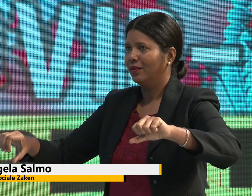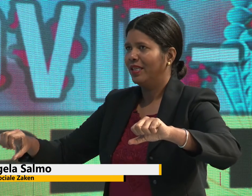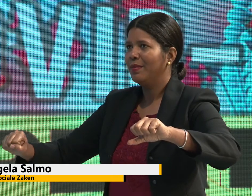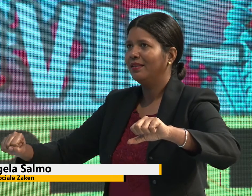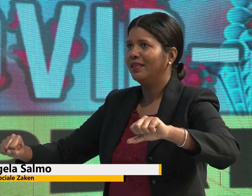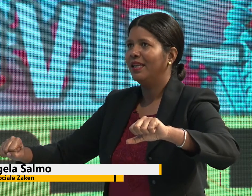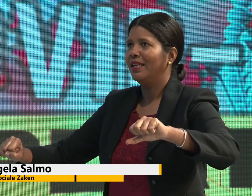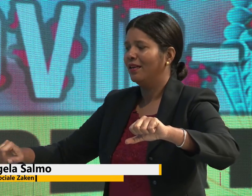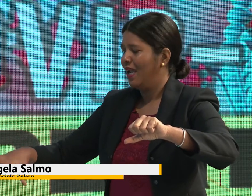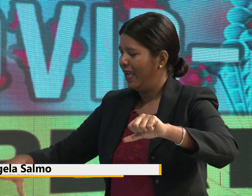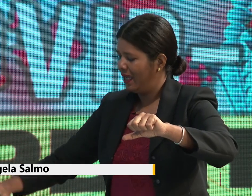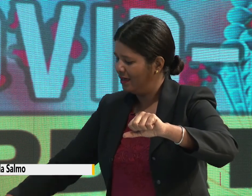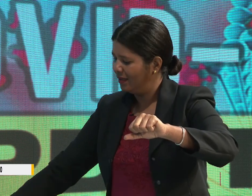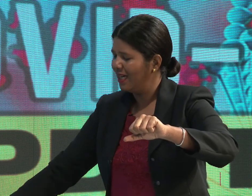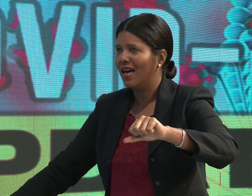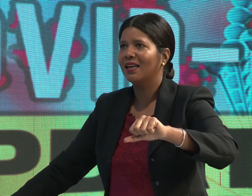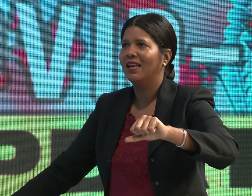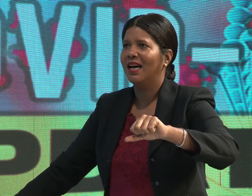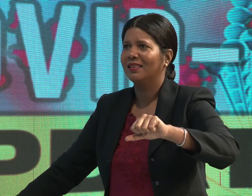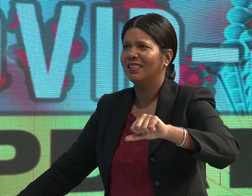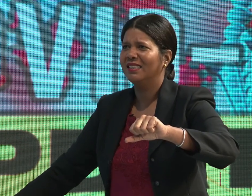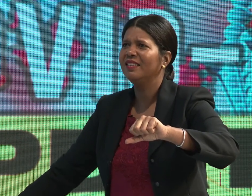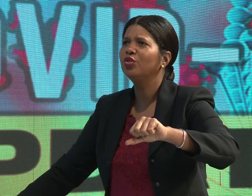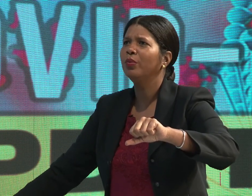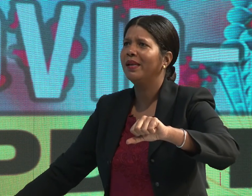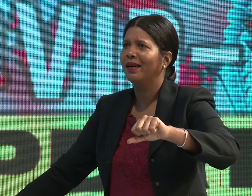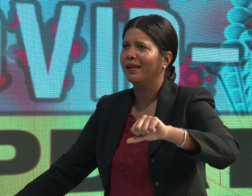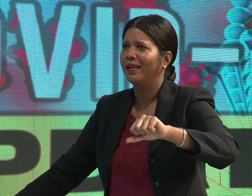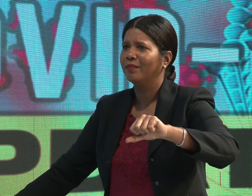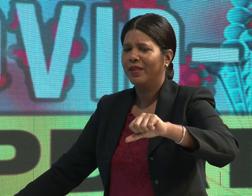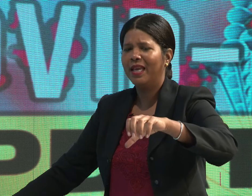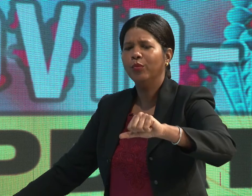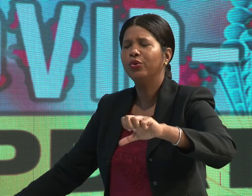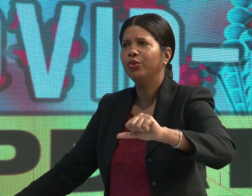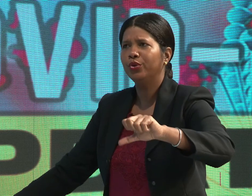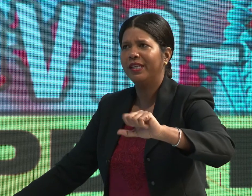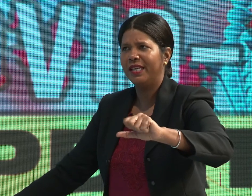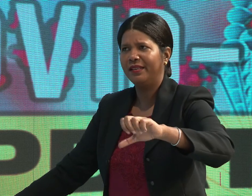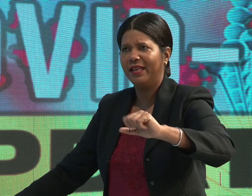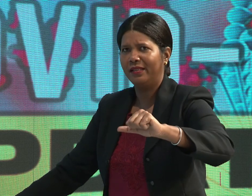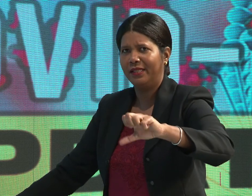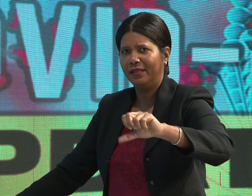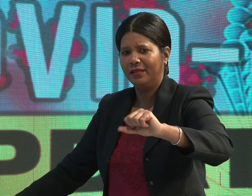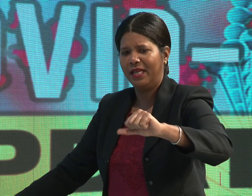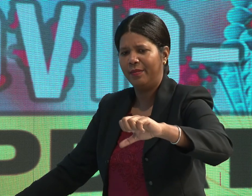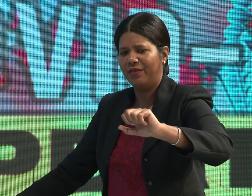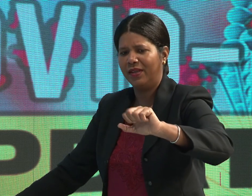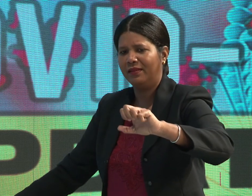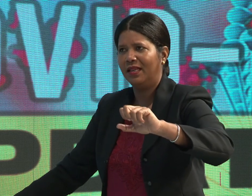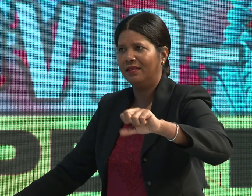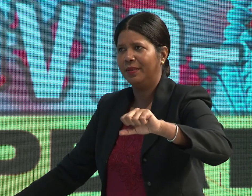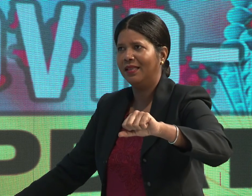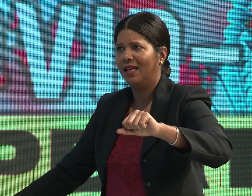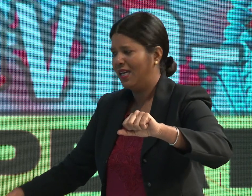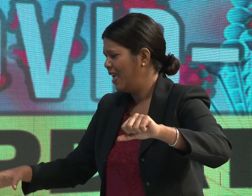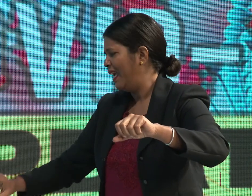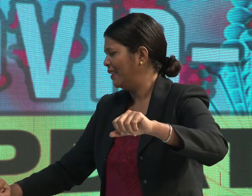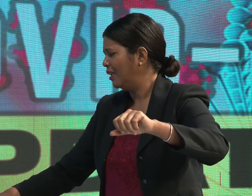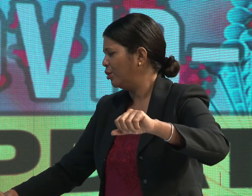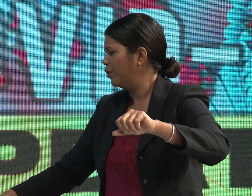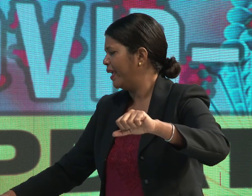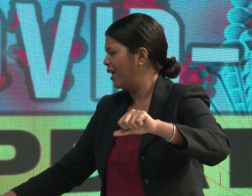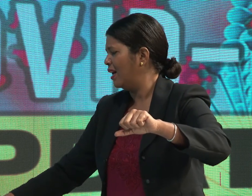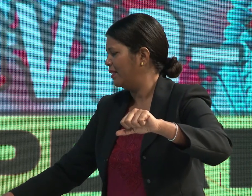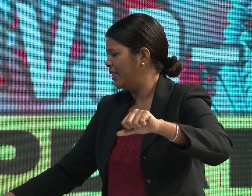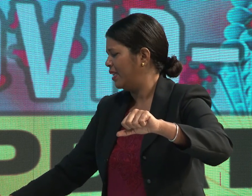het immateriële eigenlijk daar gelaten. Het is niet zo belangrijk. Ja. Ik moet nu kunnen eten en drinken en mijn vaste lasten betalen. En